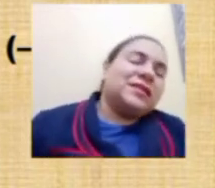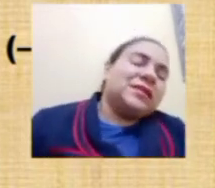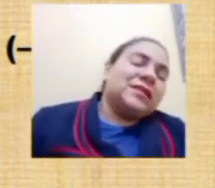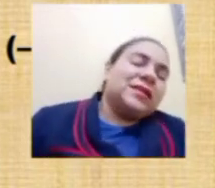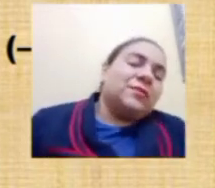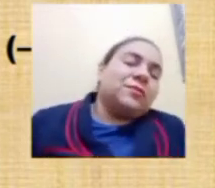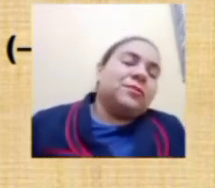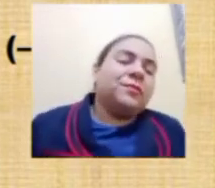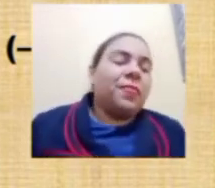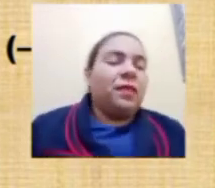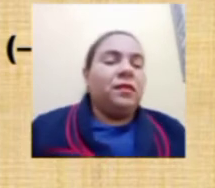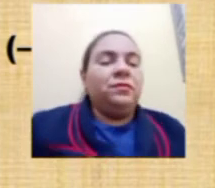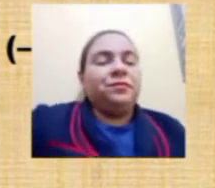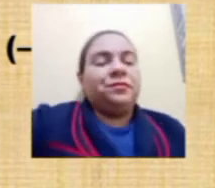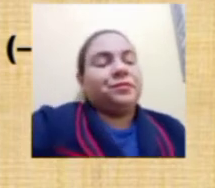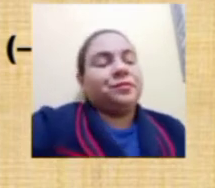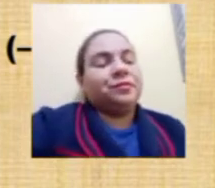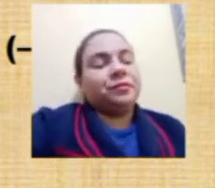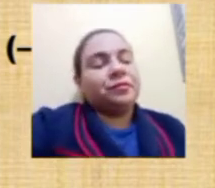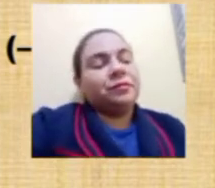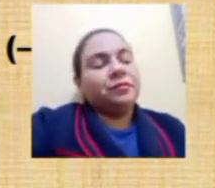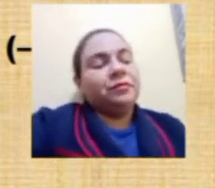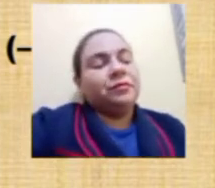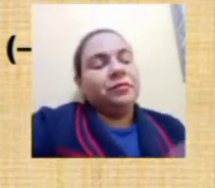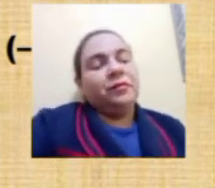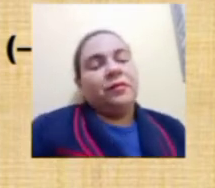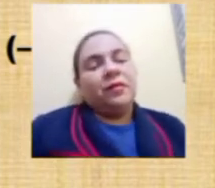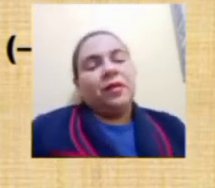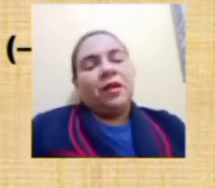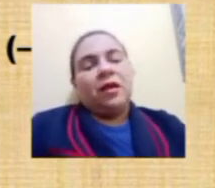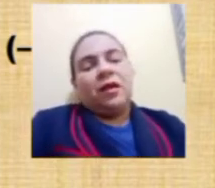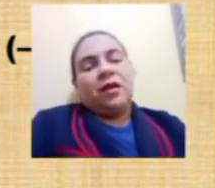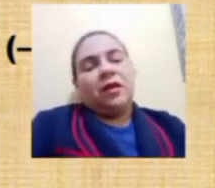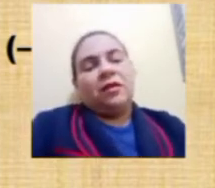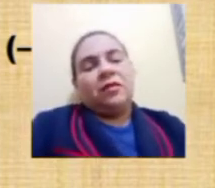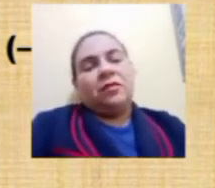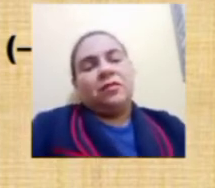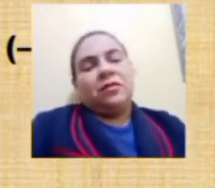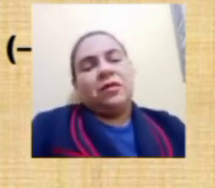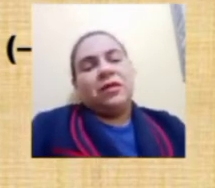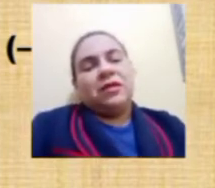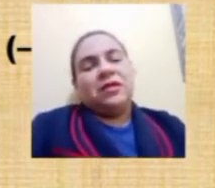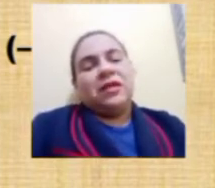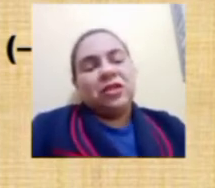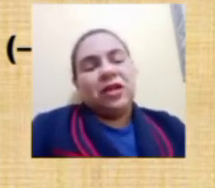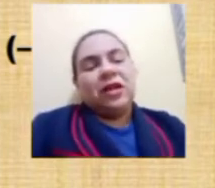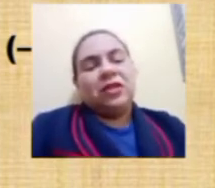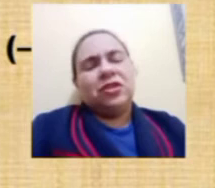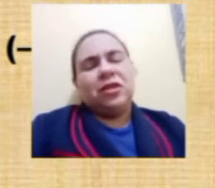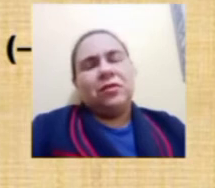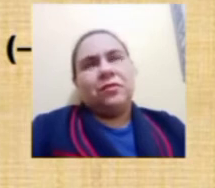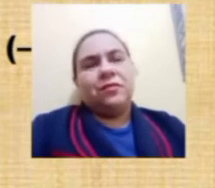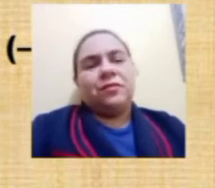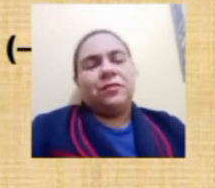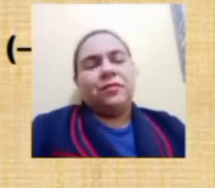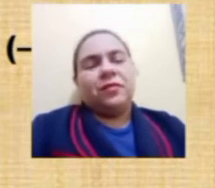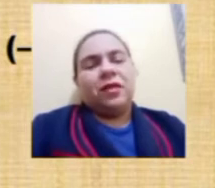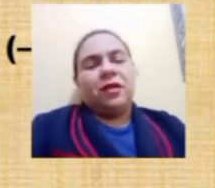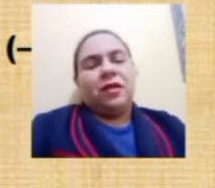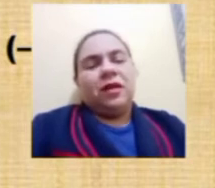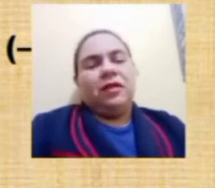só restou a translação. Você observa que a pera está assim, depois ela afasta para cá,